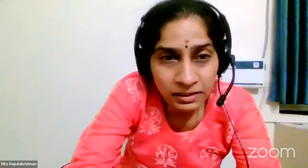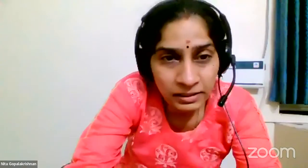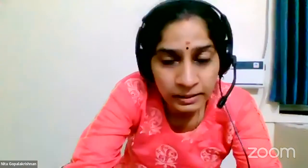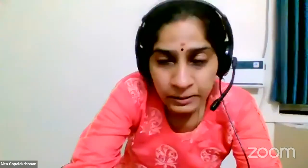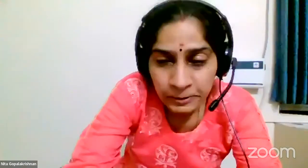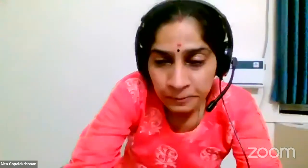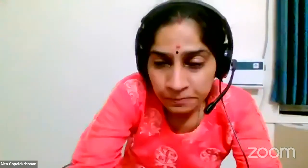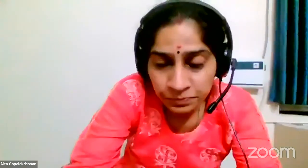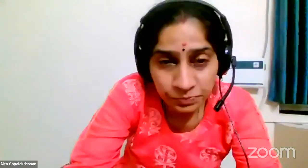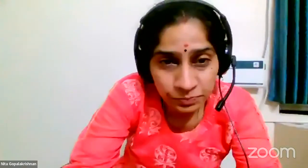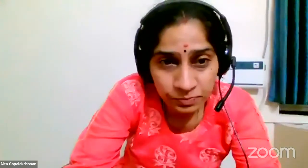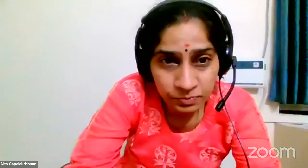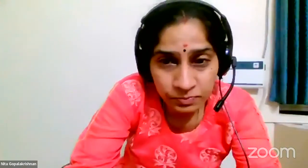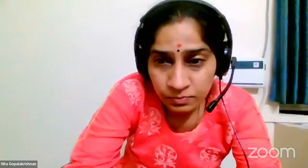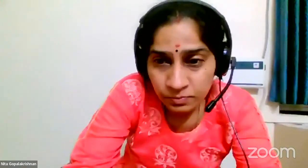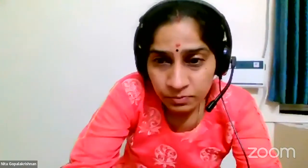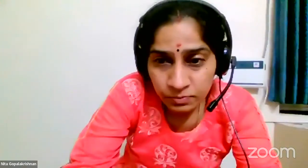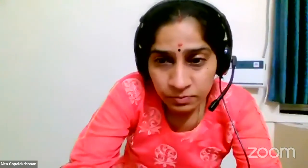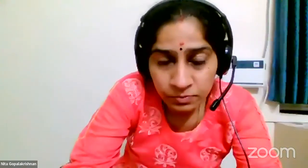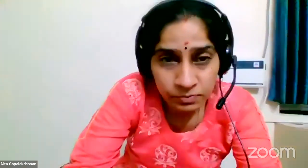ब्राह्मण क्षत्रिय